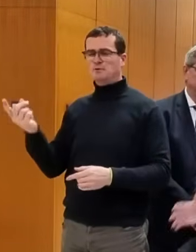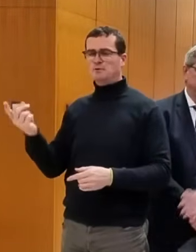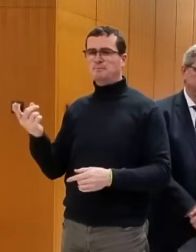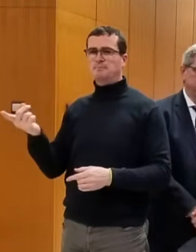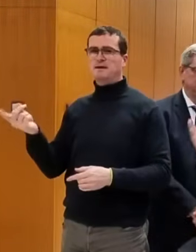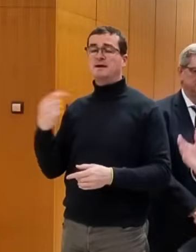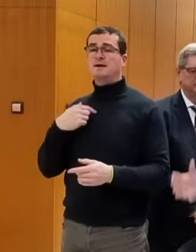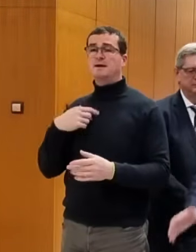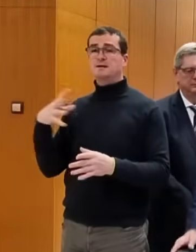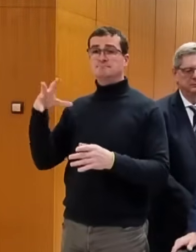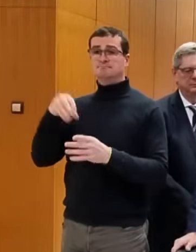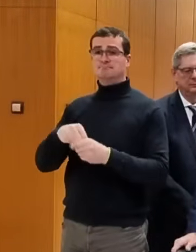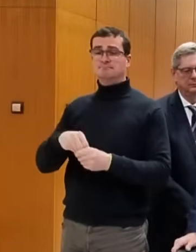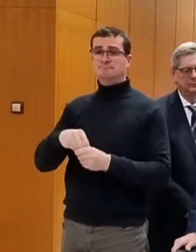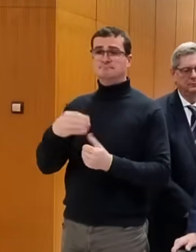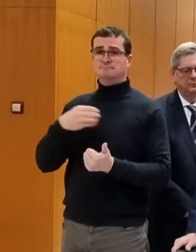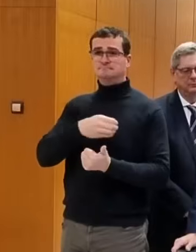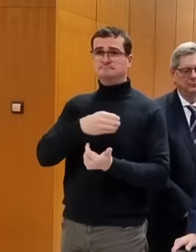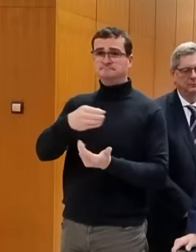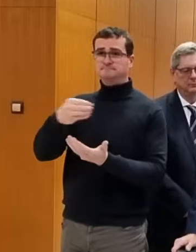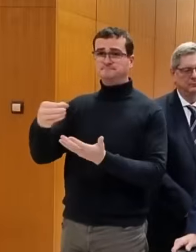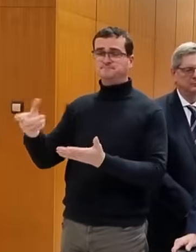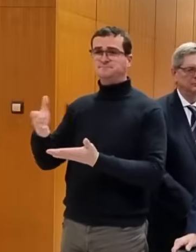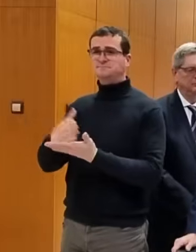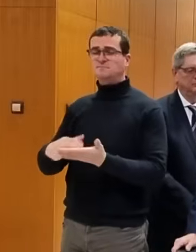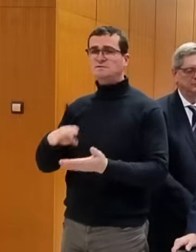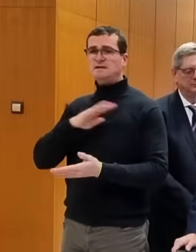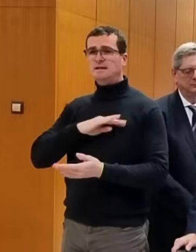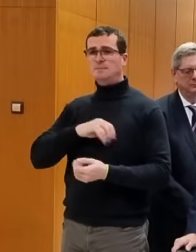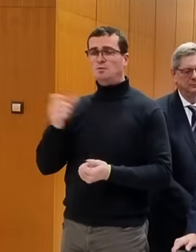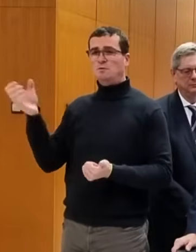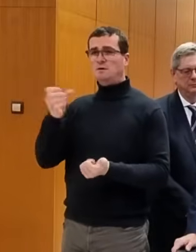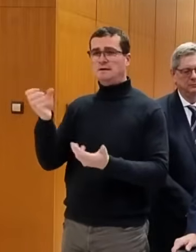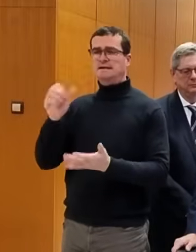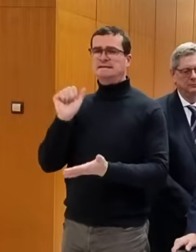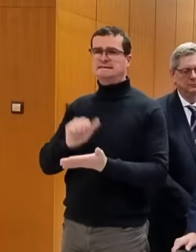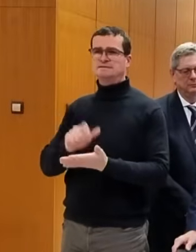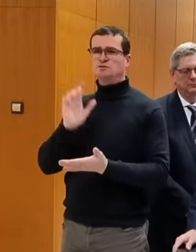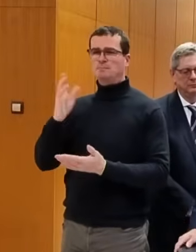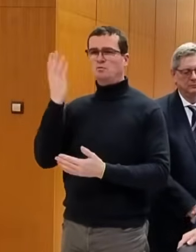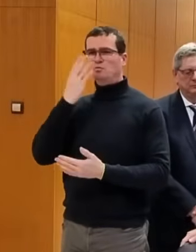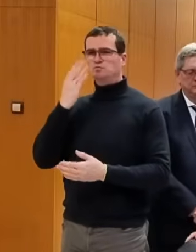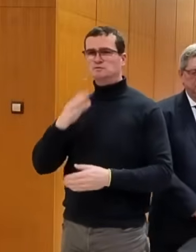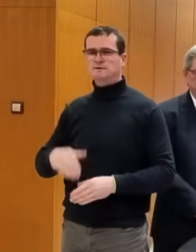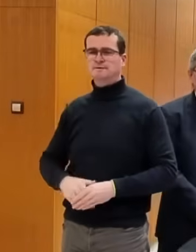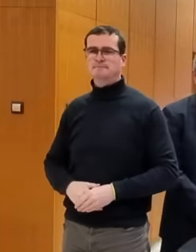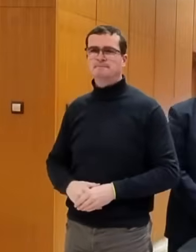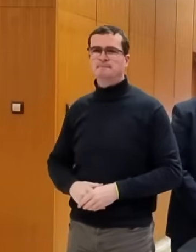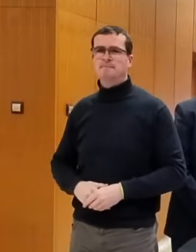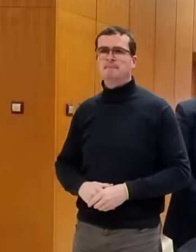prokuratúry. Čiže sa zaradia do jednotlivých častí generálnej prokuratúry, určite sa majú čo podučiť.